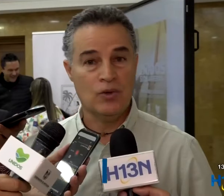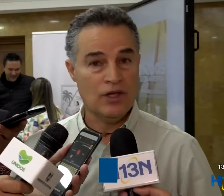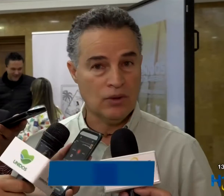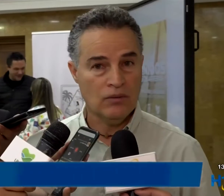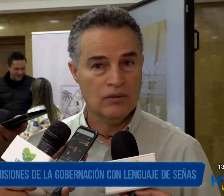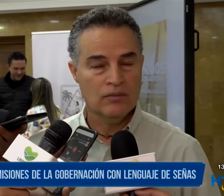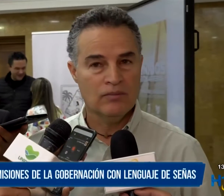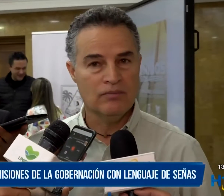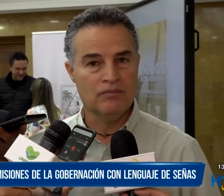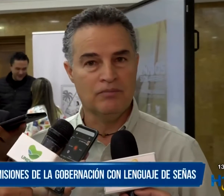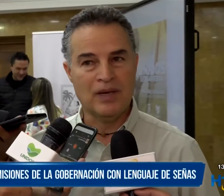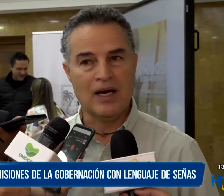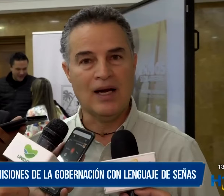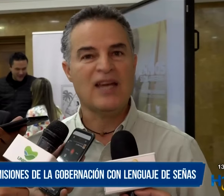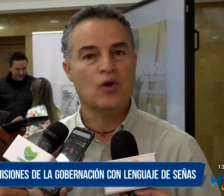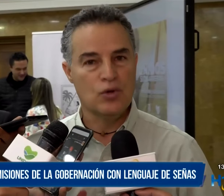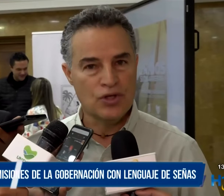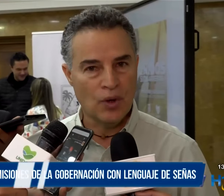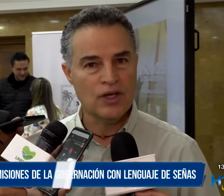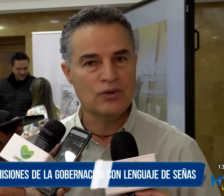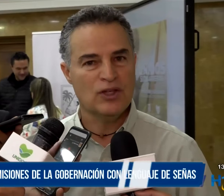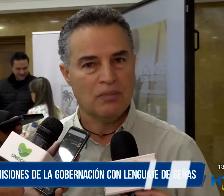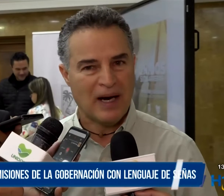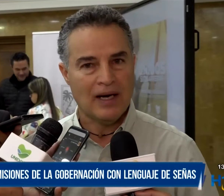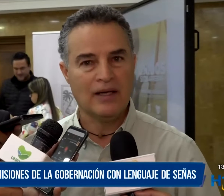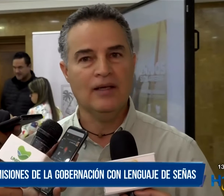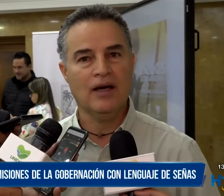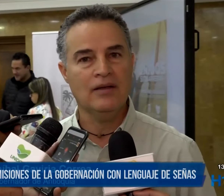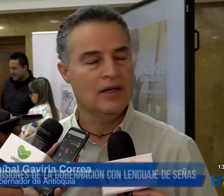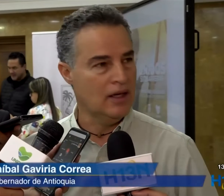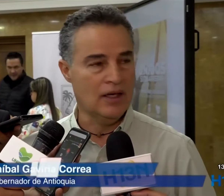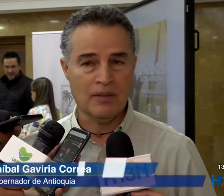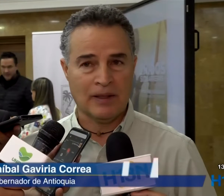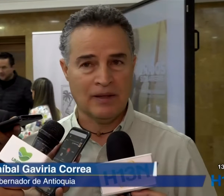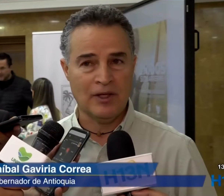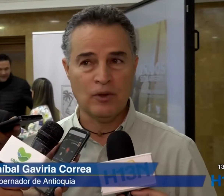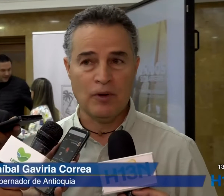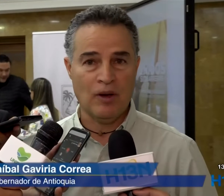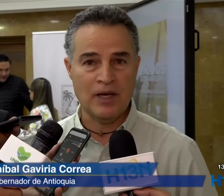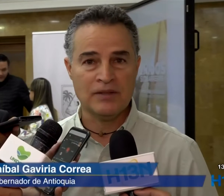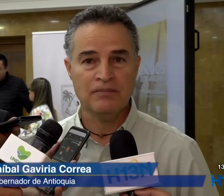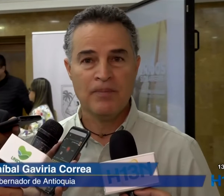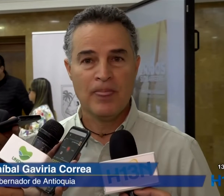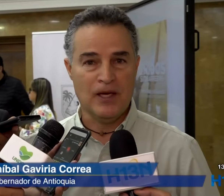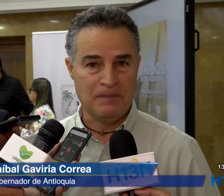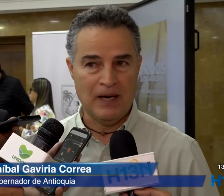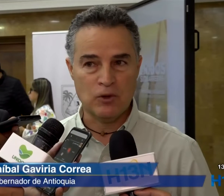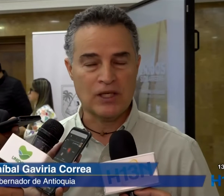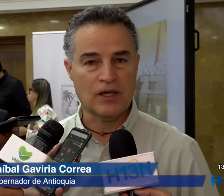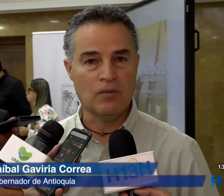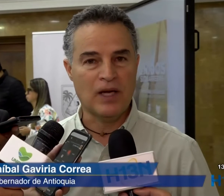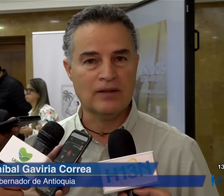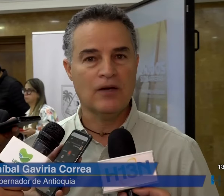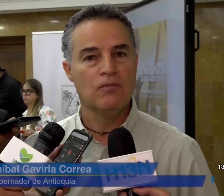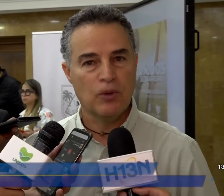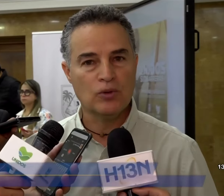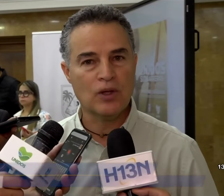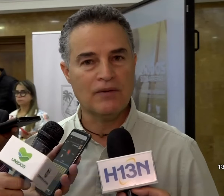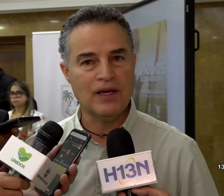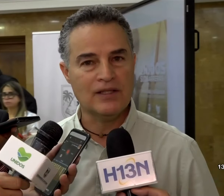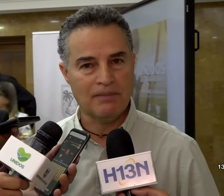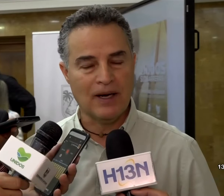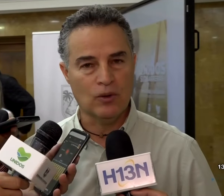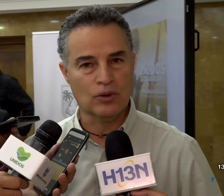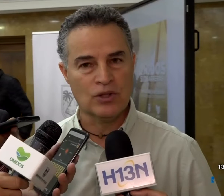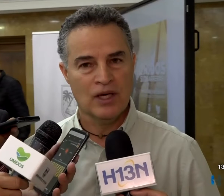Es un hito para la inclusión, es un hito para la equidad en el departamento, pero además esperamos que se convierta en un